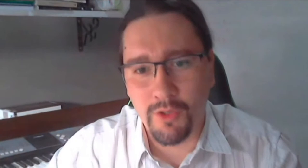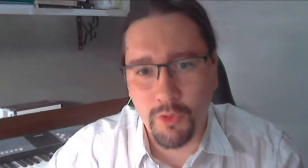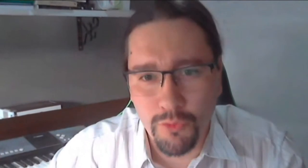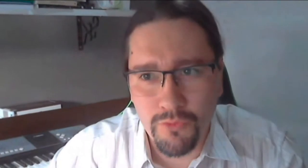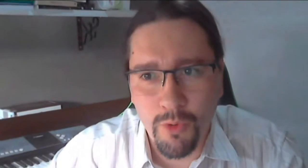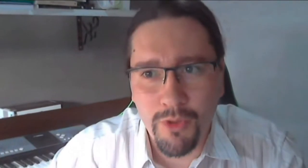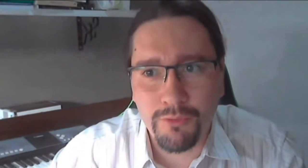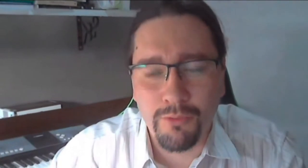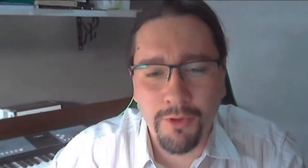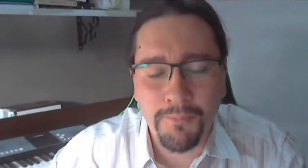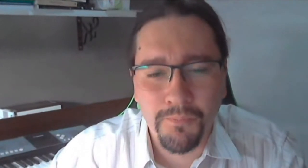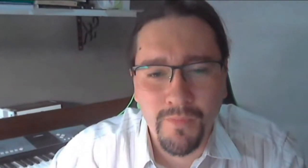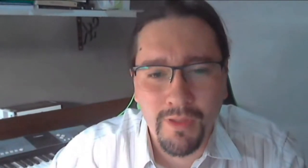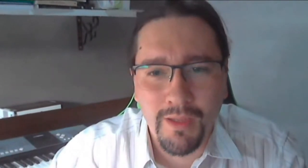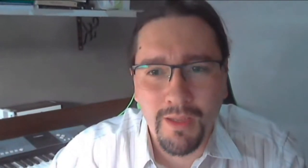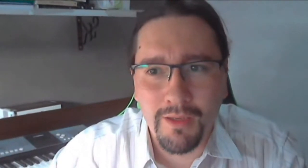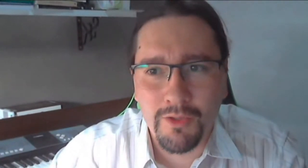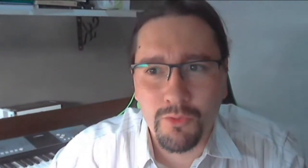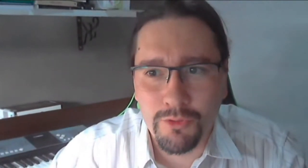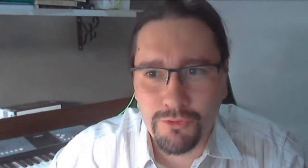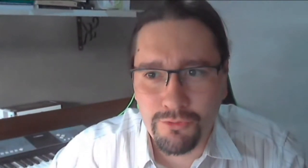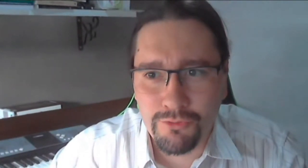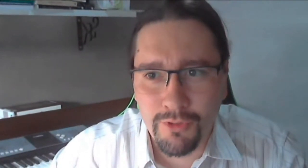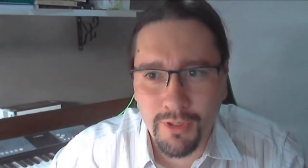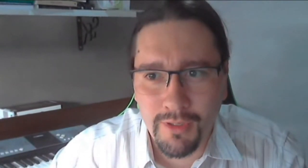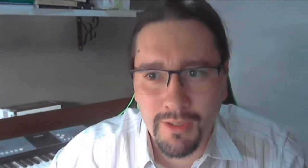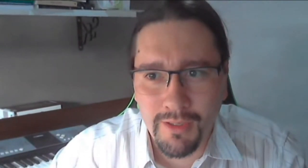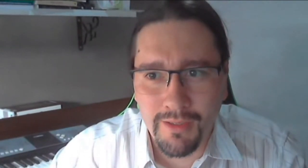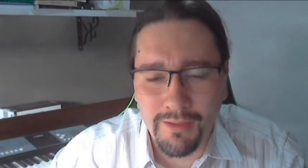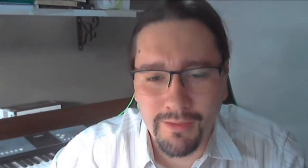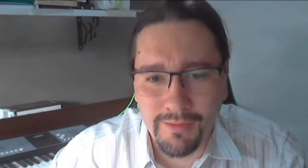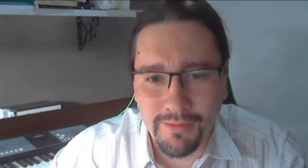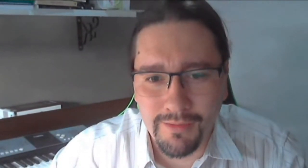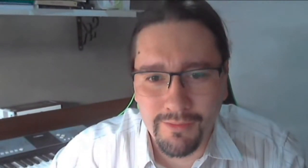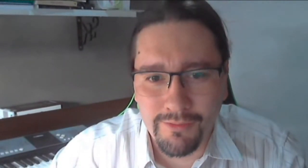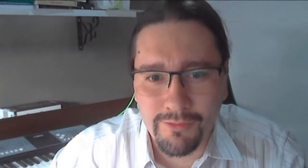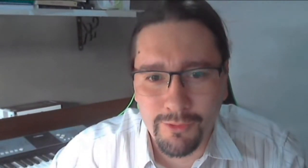nesse novo momento, né, em que nós